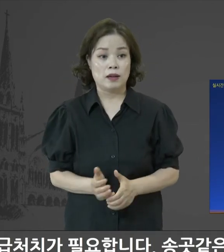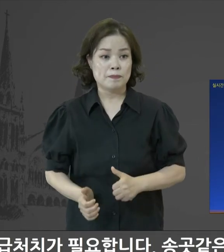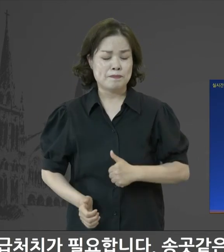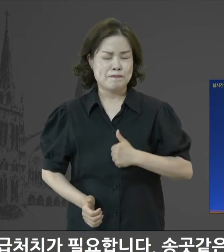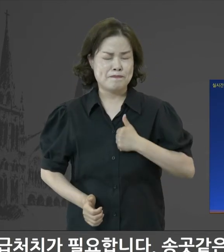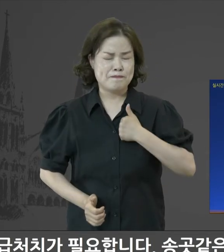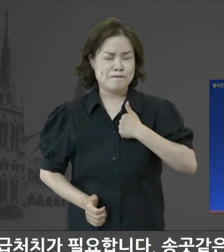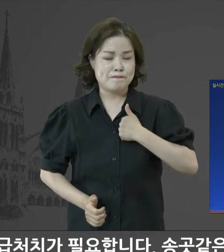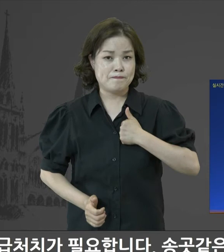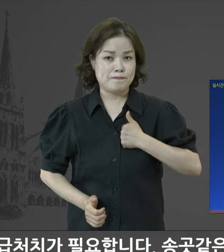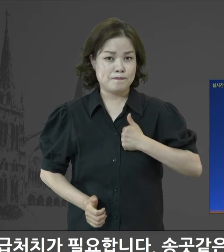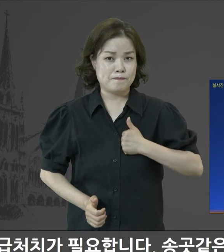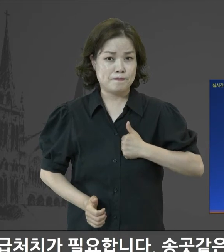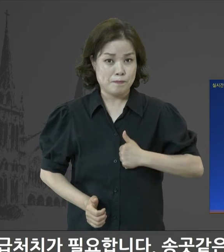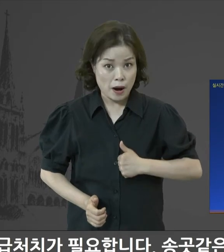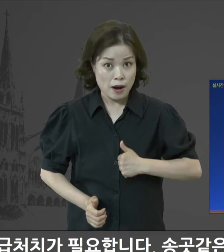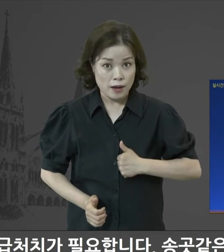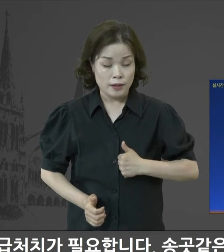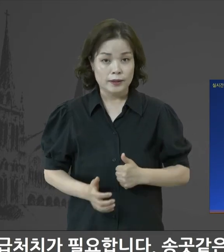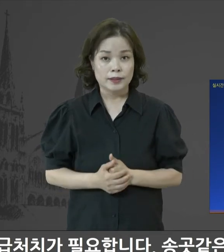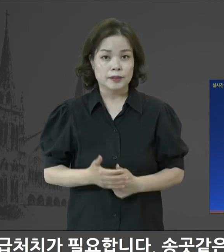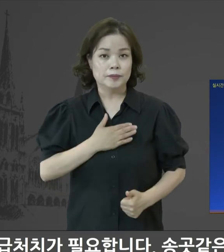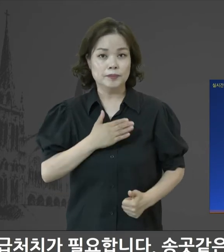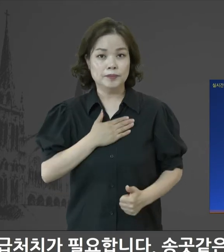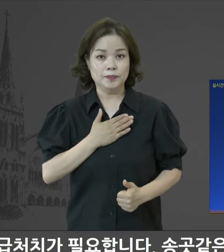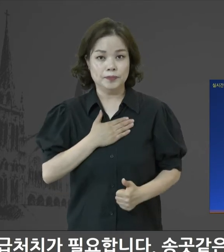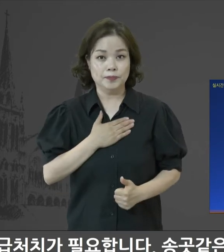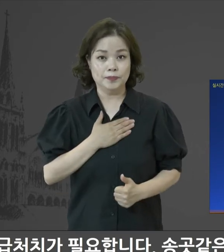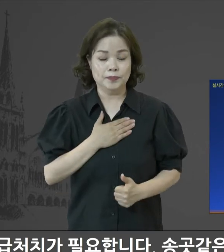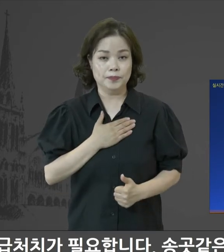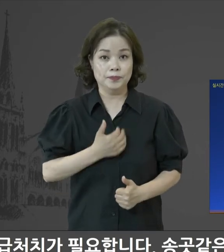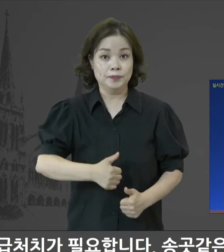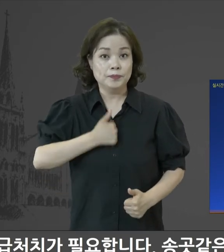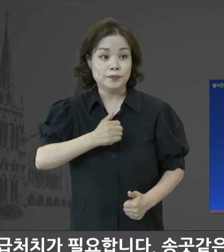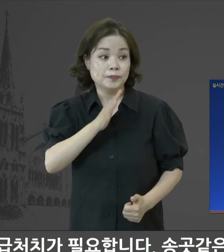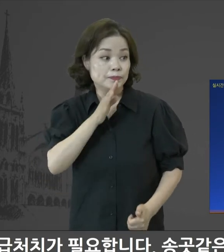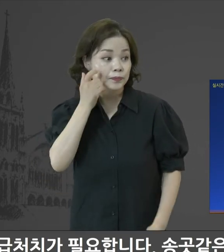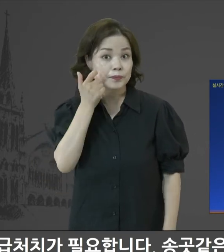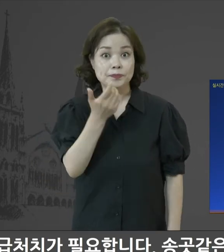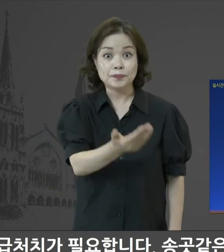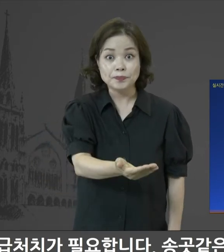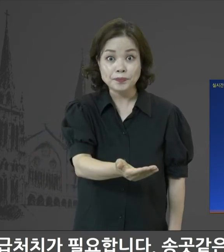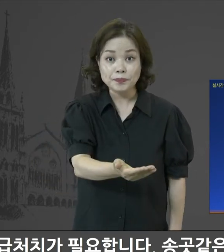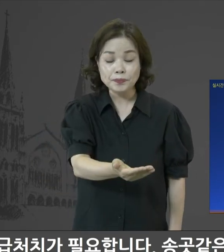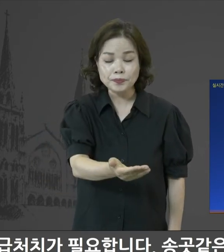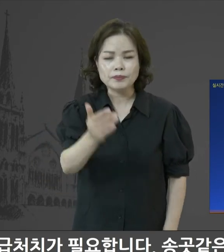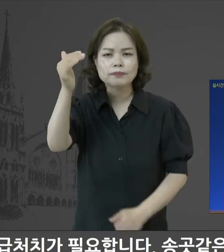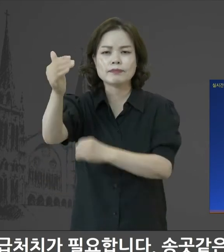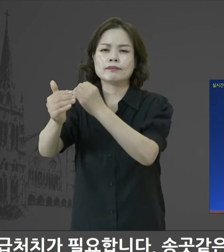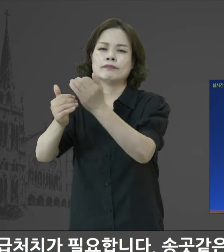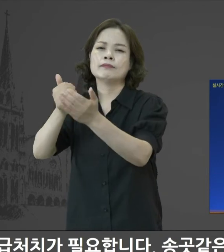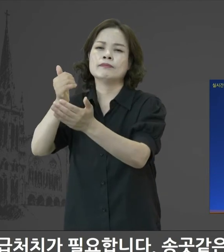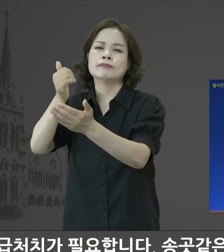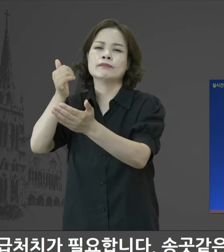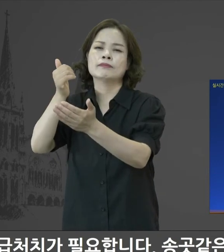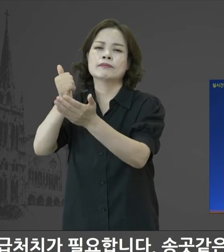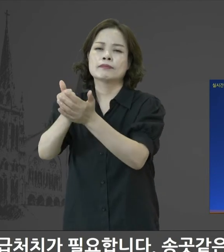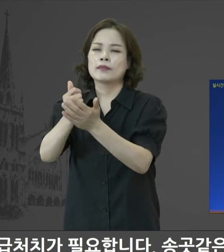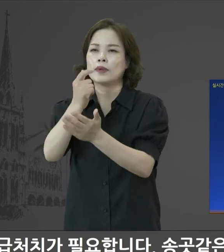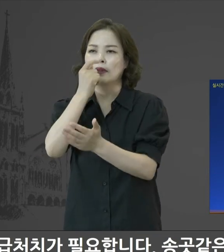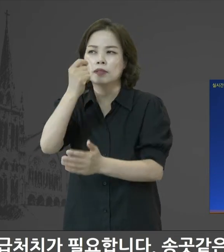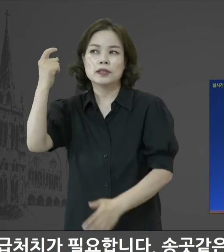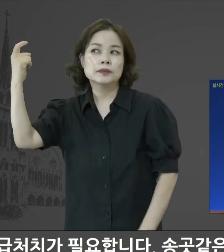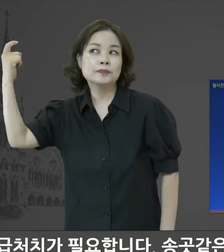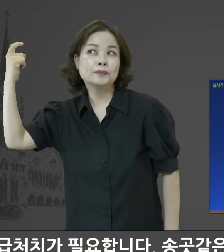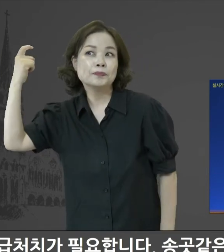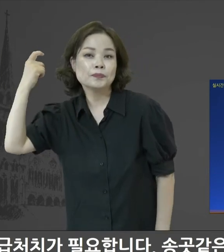성내기를 더디하자, 내가 화내는 것이 옳으냐, 이런 하나님의 예리한